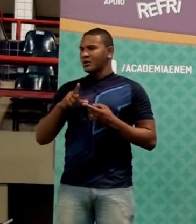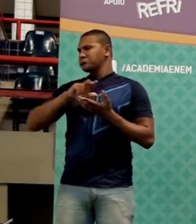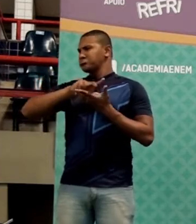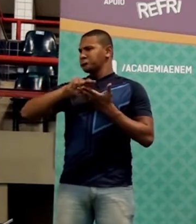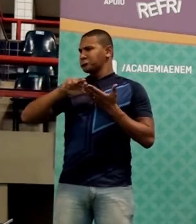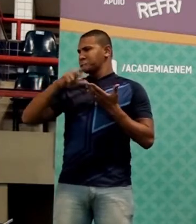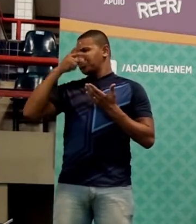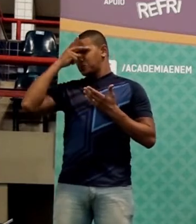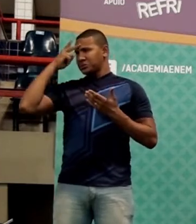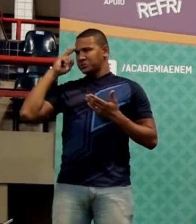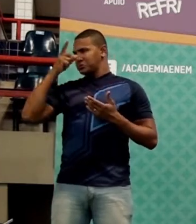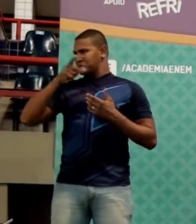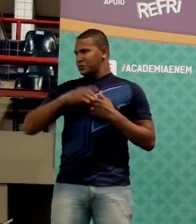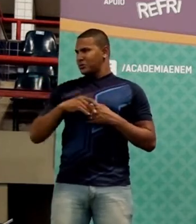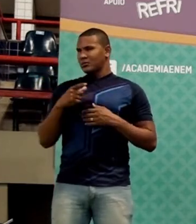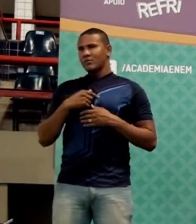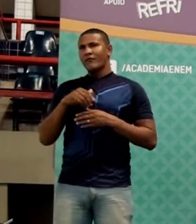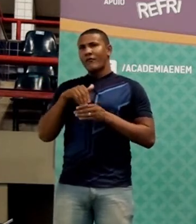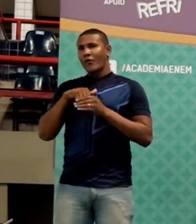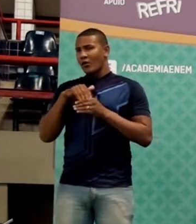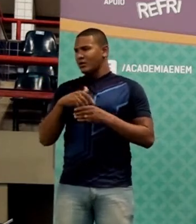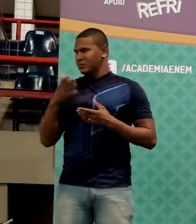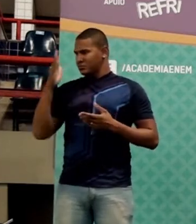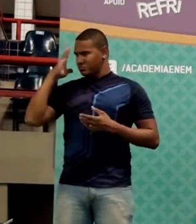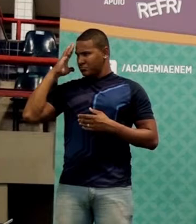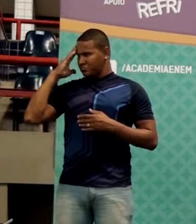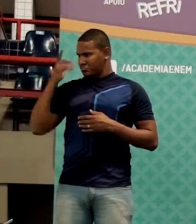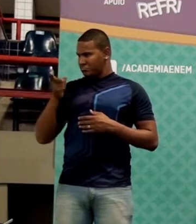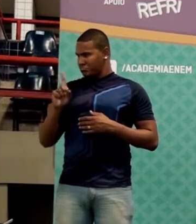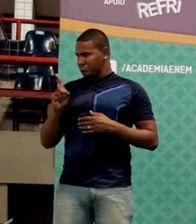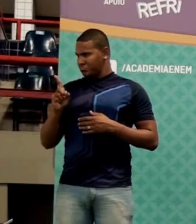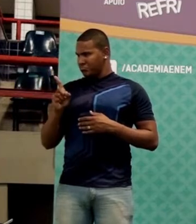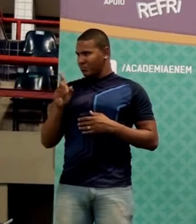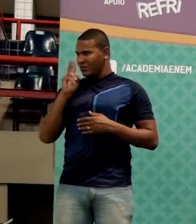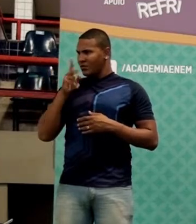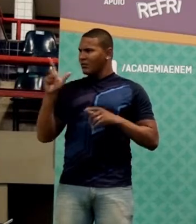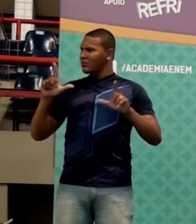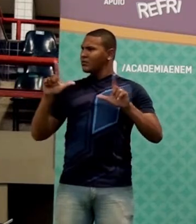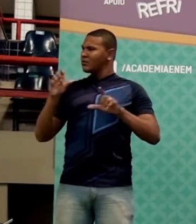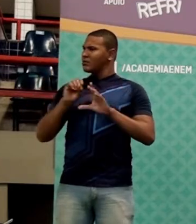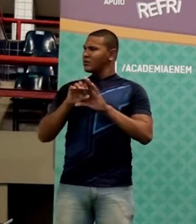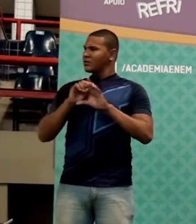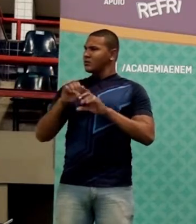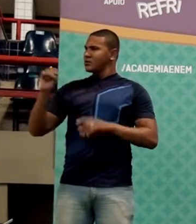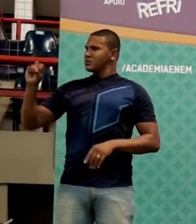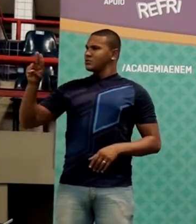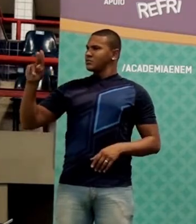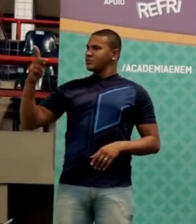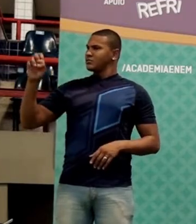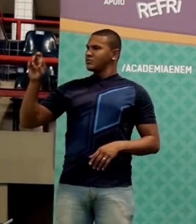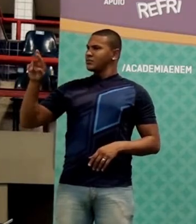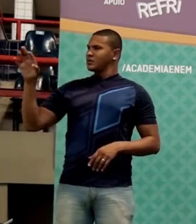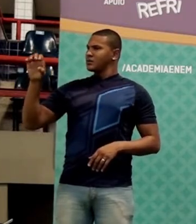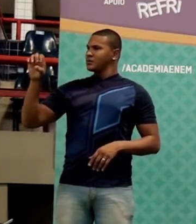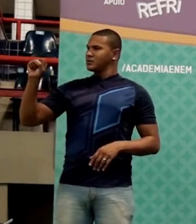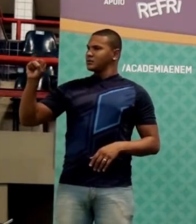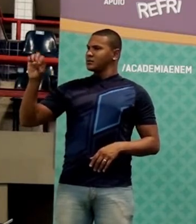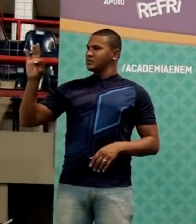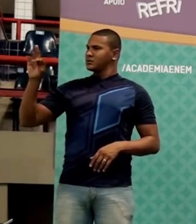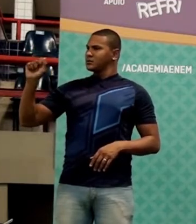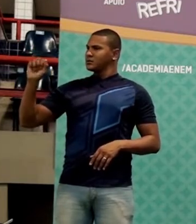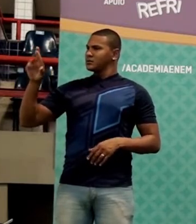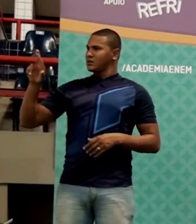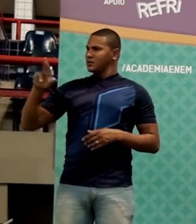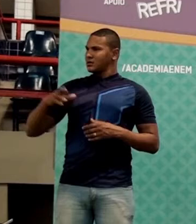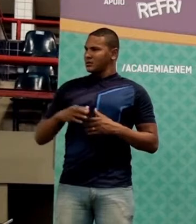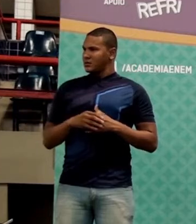expressiva, uma votação que superou bastante a segunda classificação. Parece que Flor de Mandacaru,